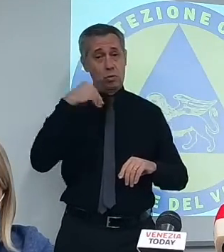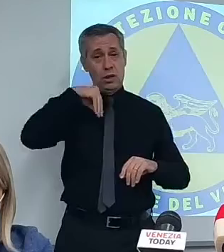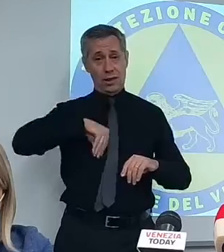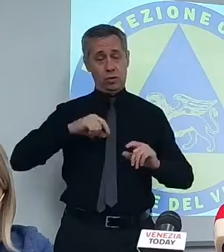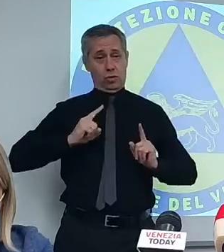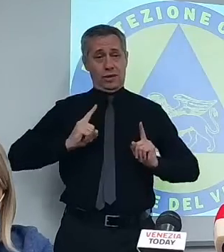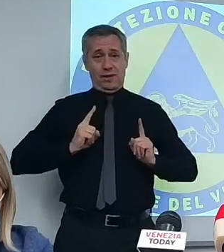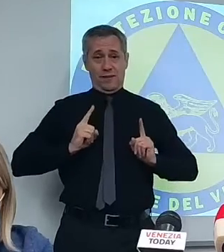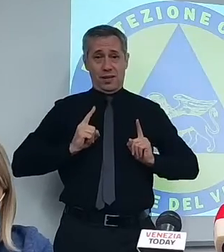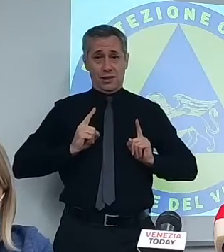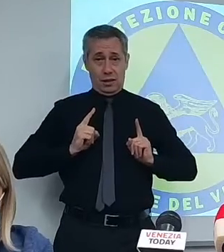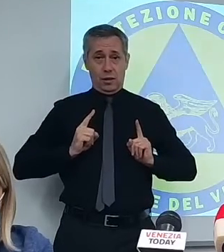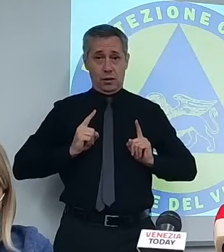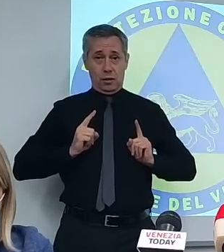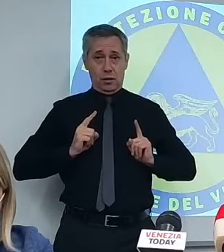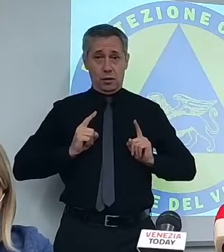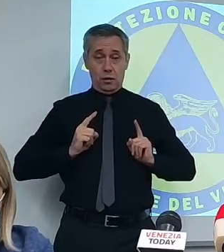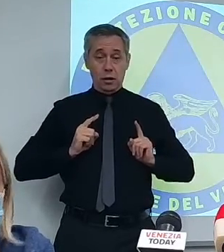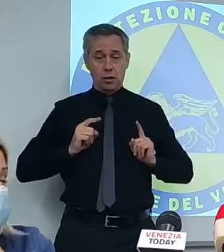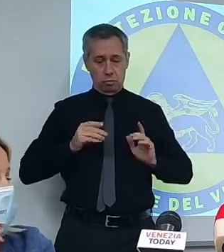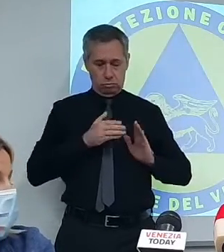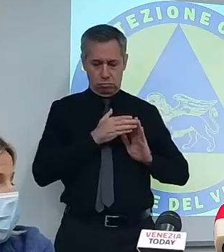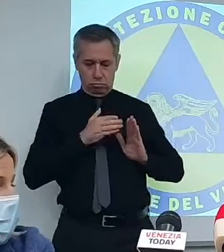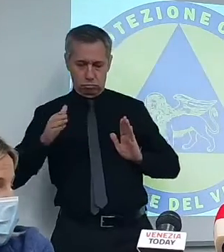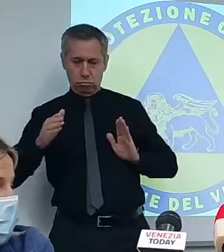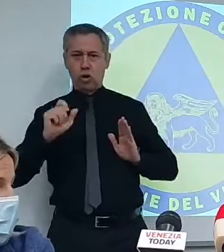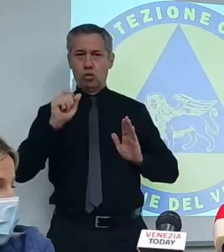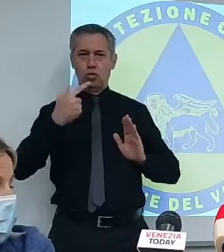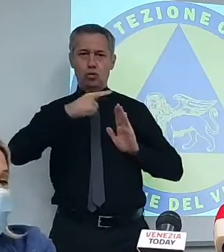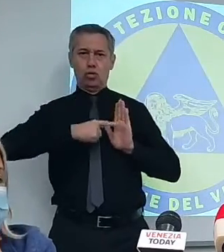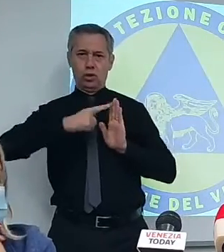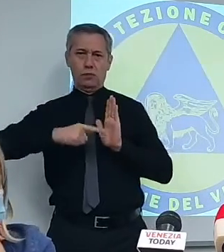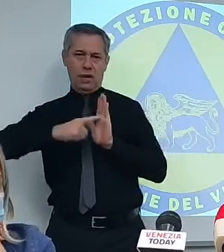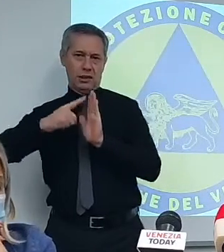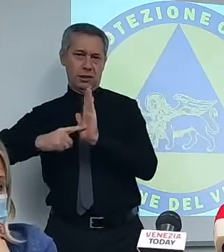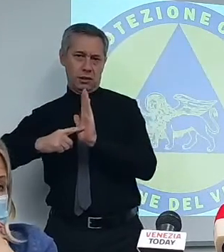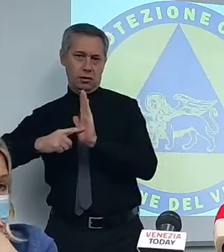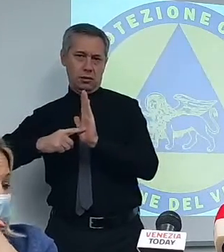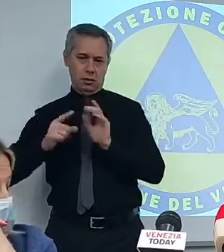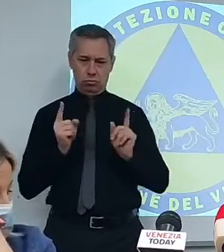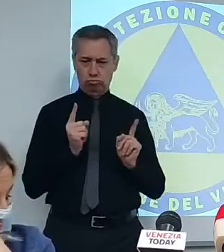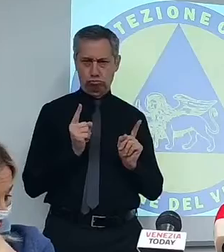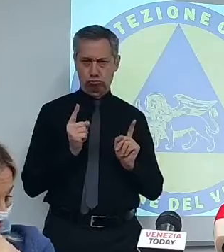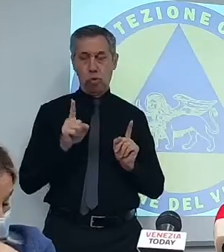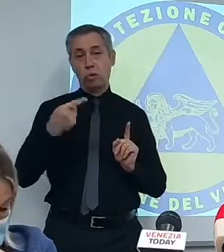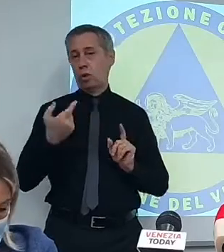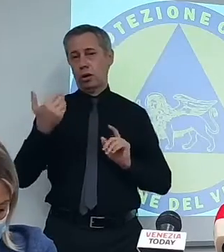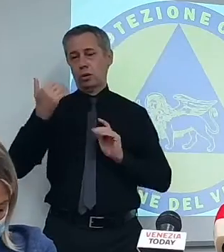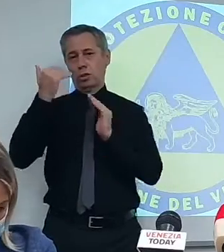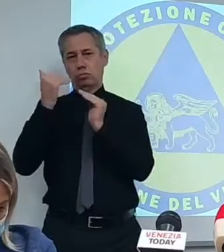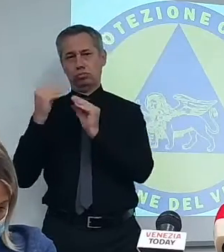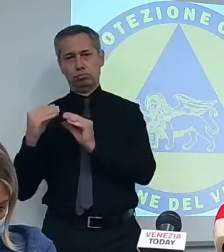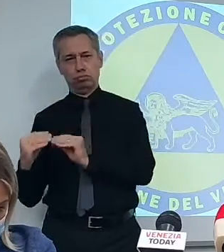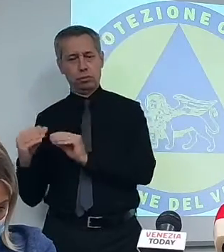durata almeno 12 mesi ormai lo si vede in tutta la letteratura scientifica pensate che anche sulla famosa